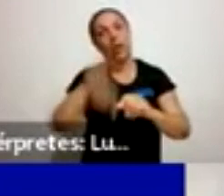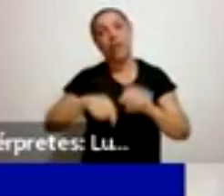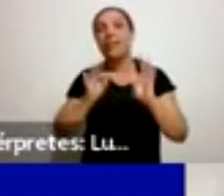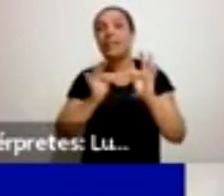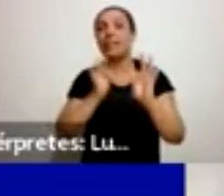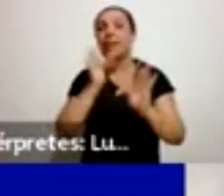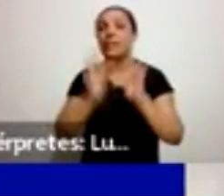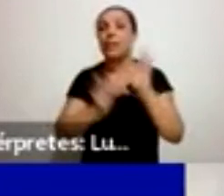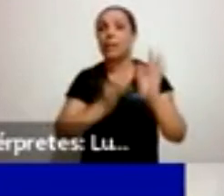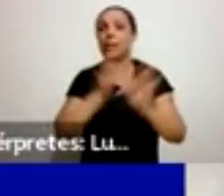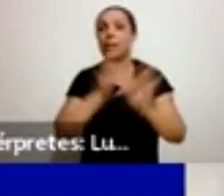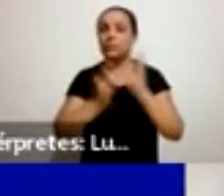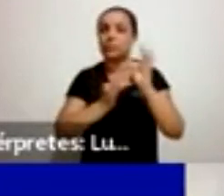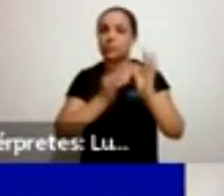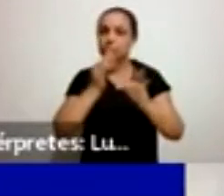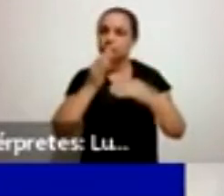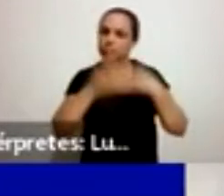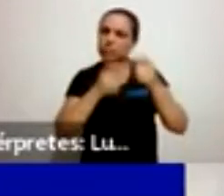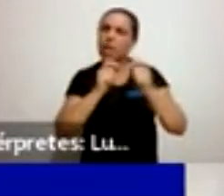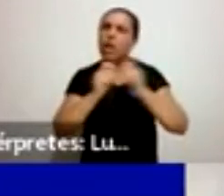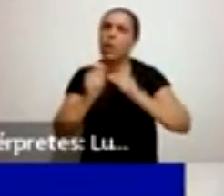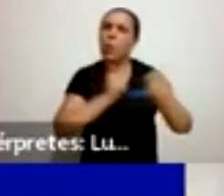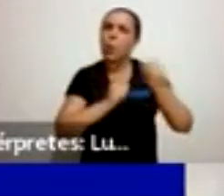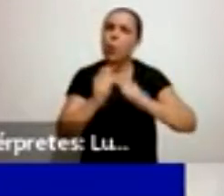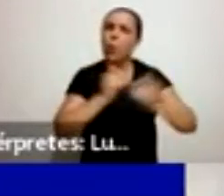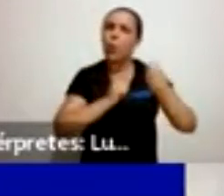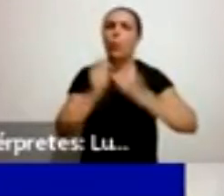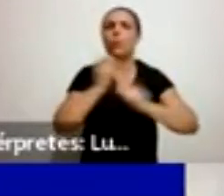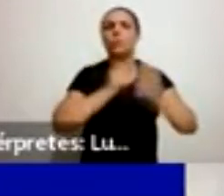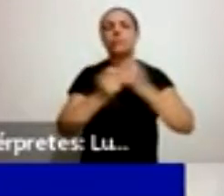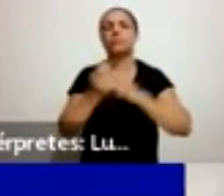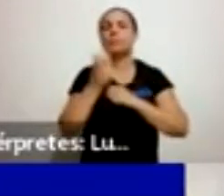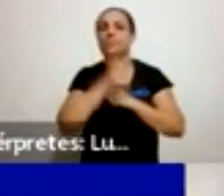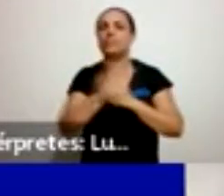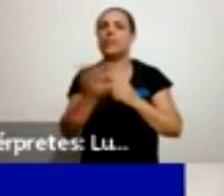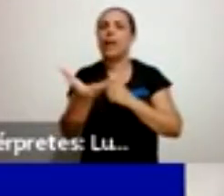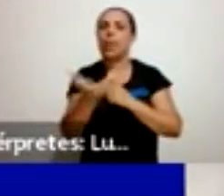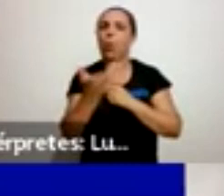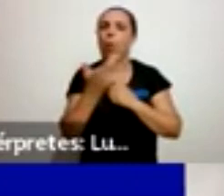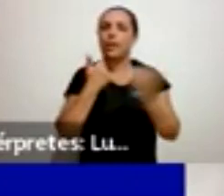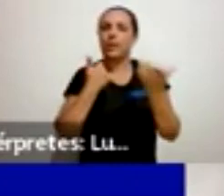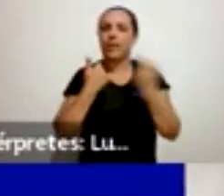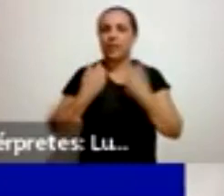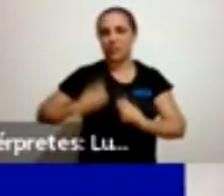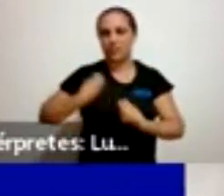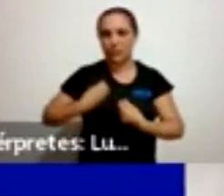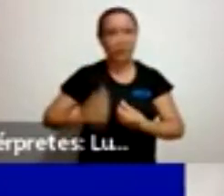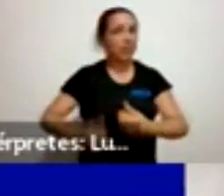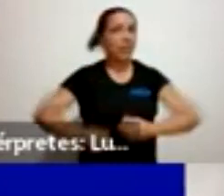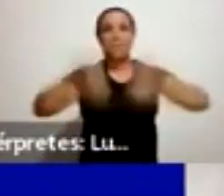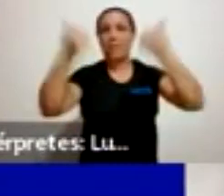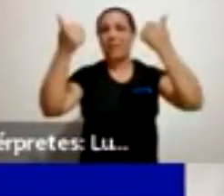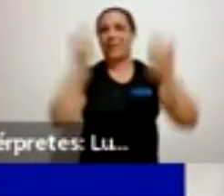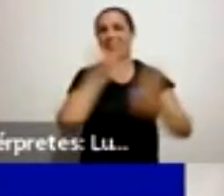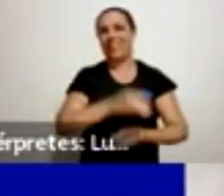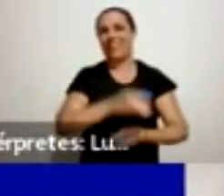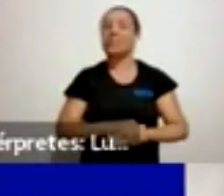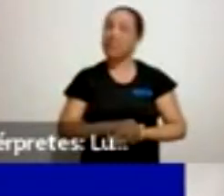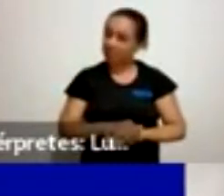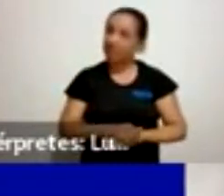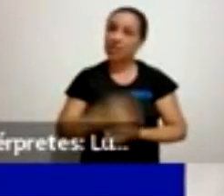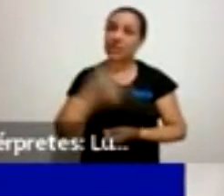irá melhorar a sua qualidade de vida através da água, né? A água magnetizada ela vai reduzir